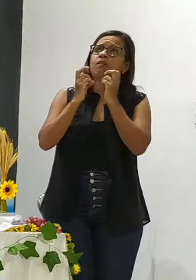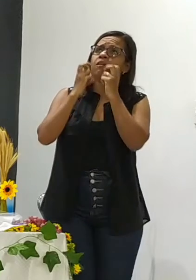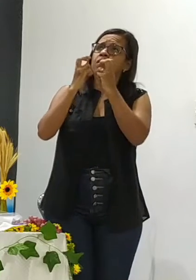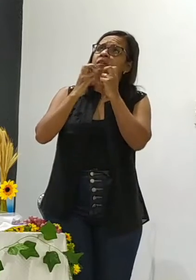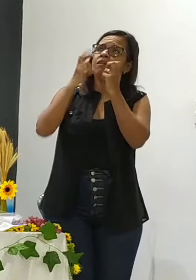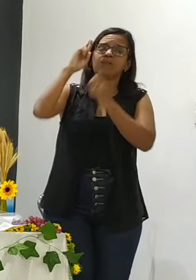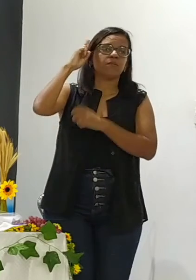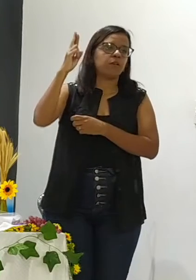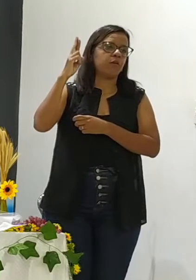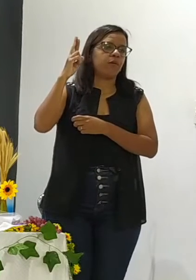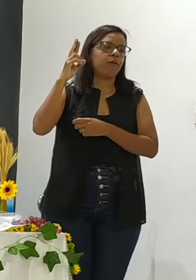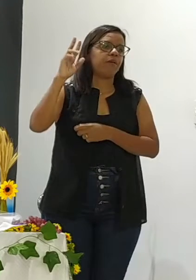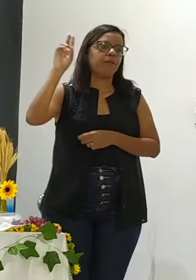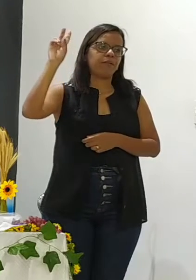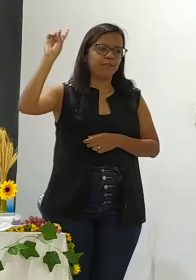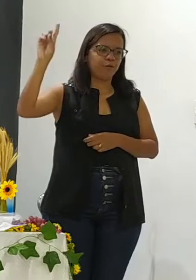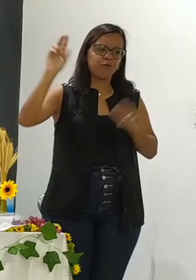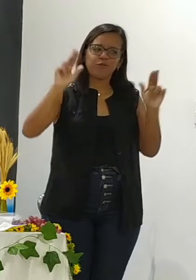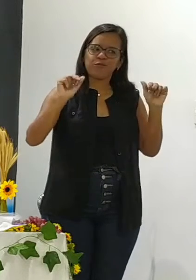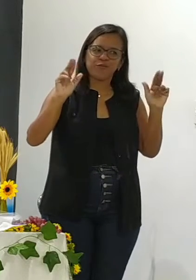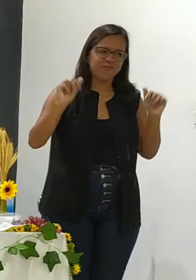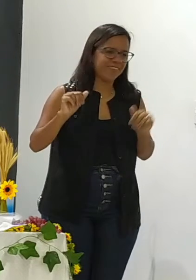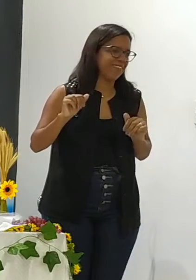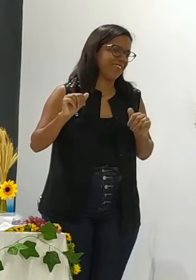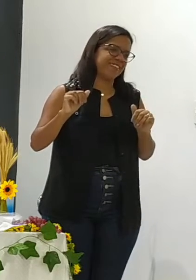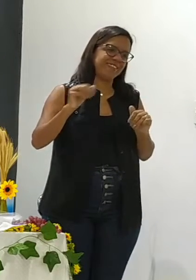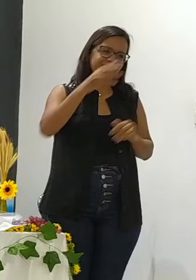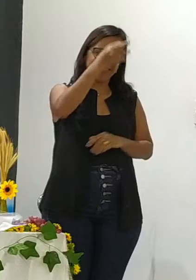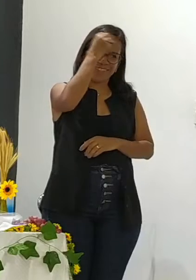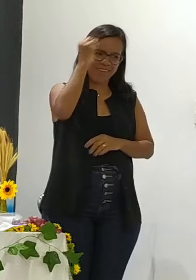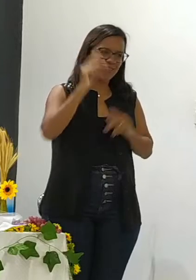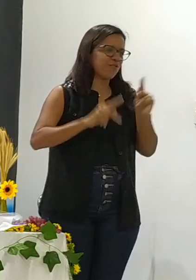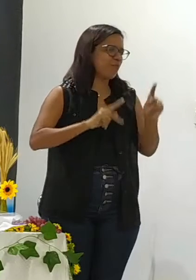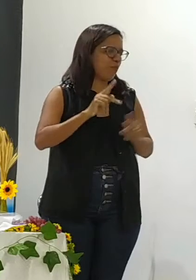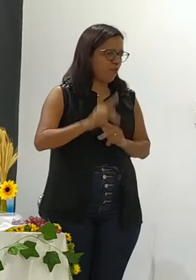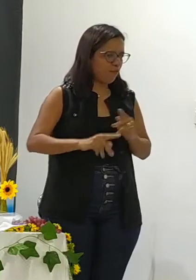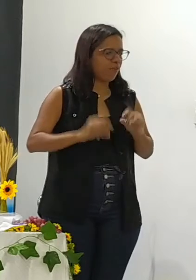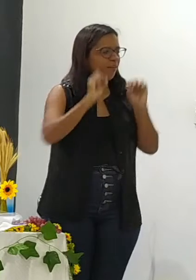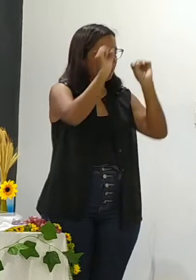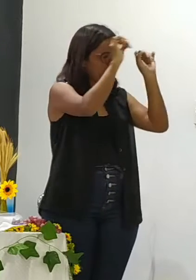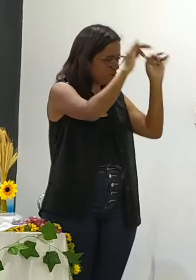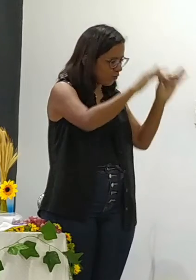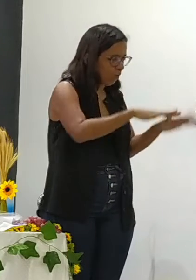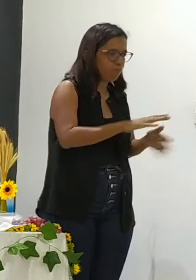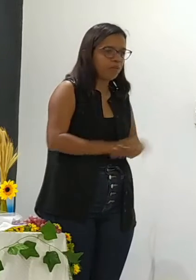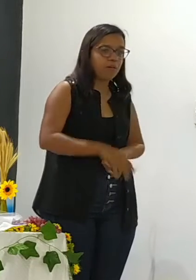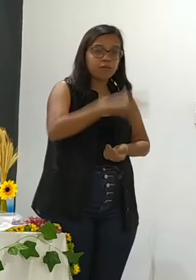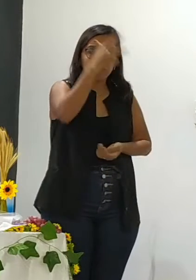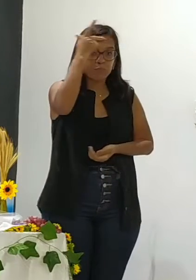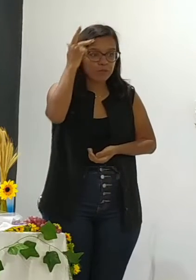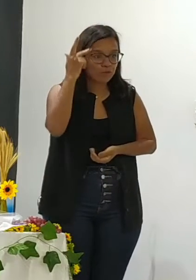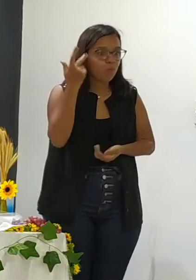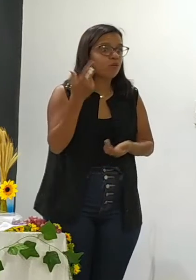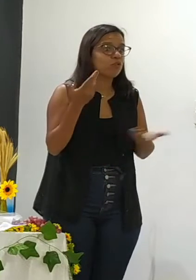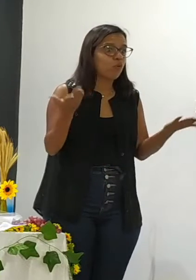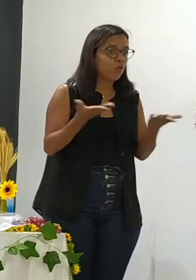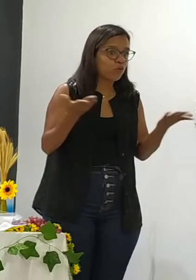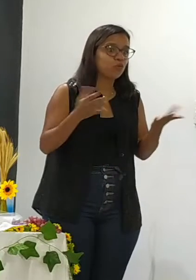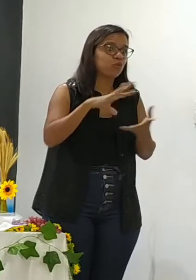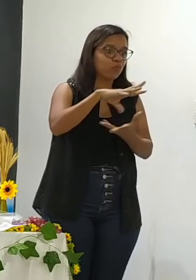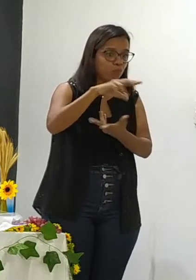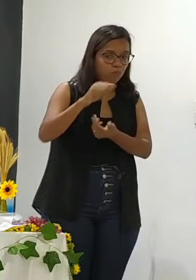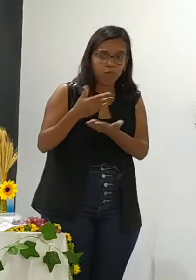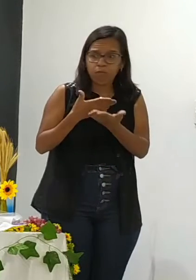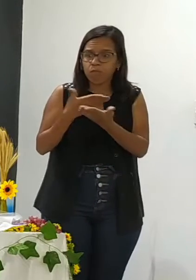vinha, irmão. Deus não esquece do seu povo. E é assim nos dias atuais. As pessoas estão aí, perdidas aí no mundo aí,